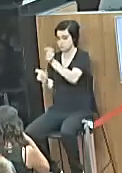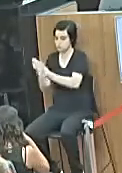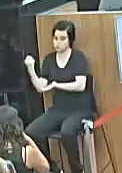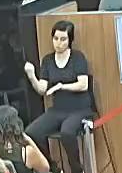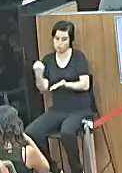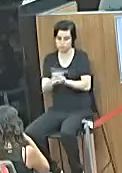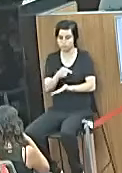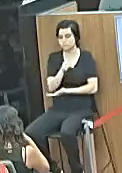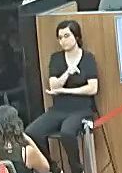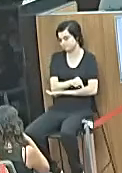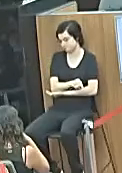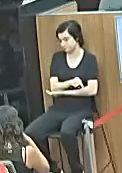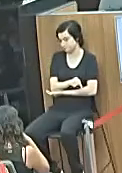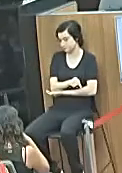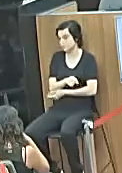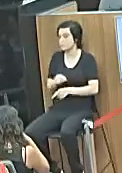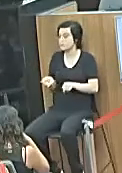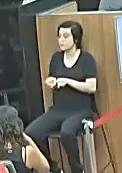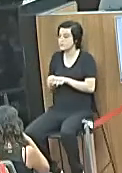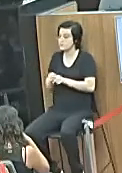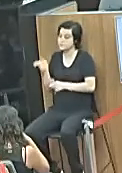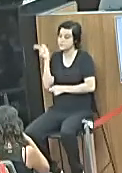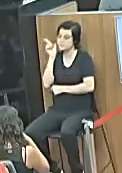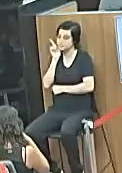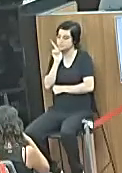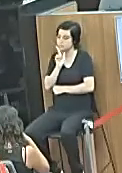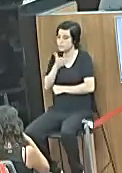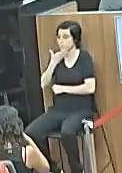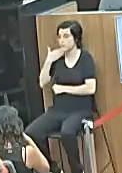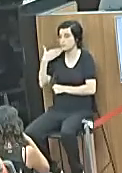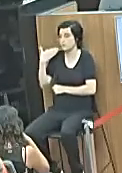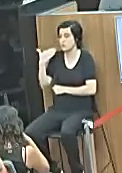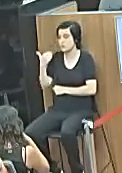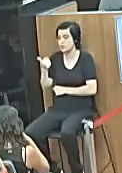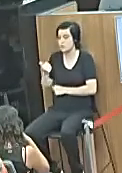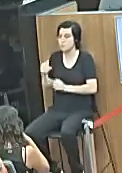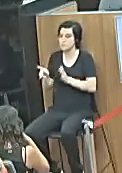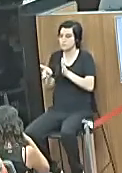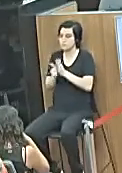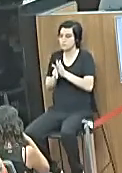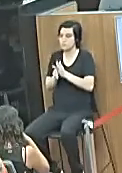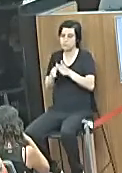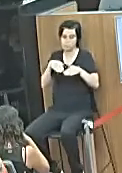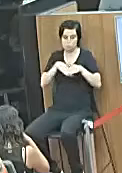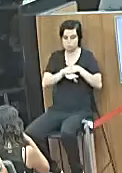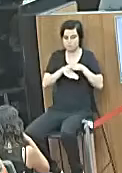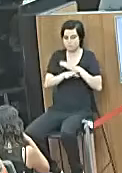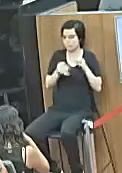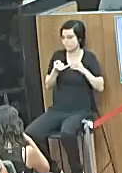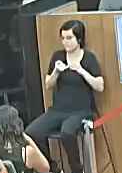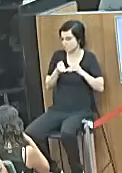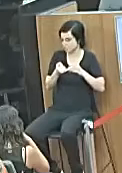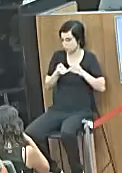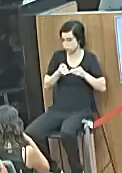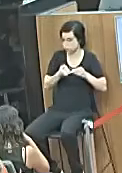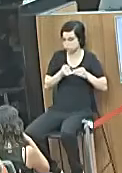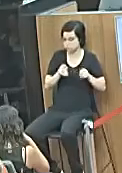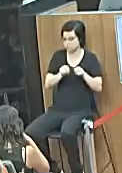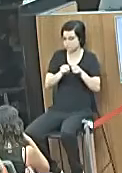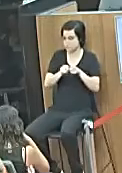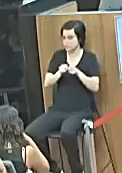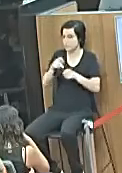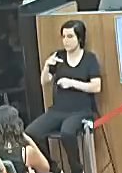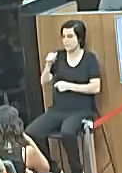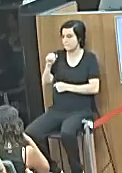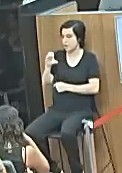possibilitar a aquisição de empacotadora de feijão e de envasadora de leite para